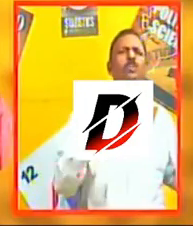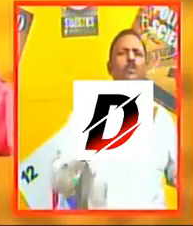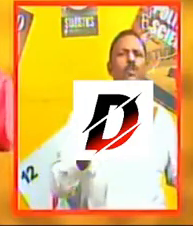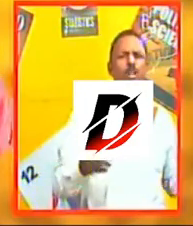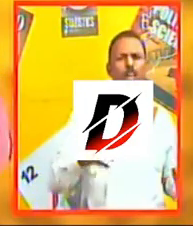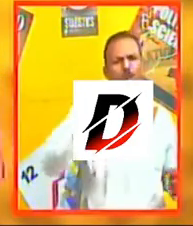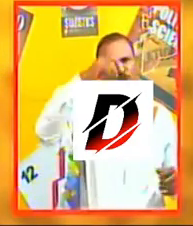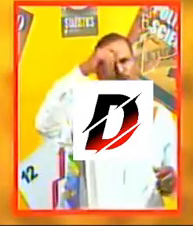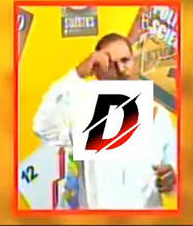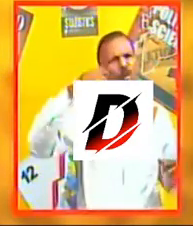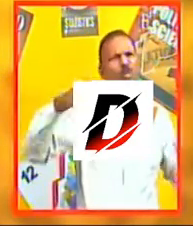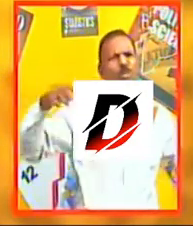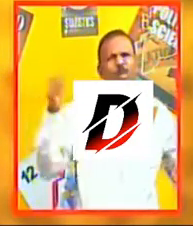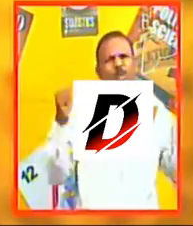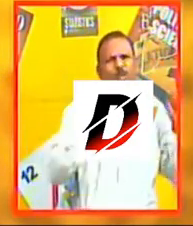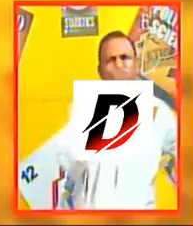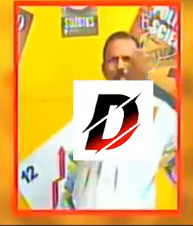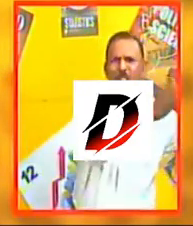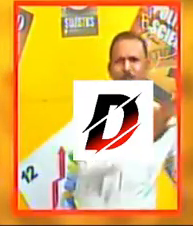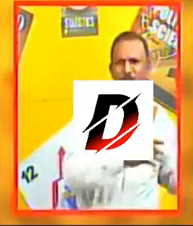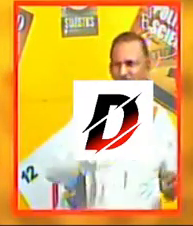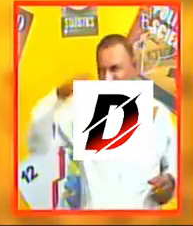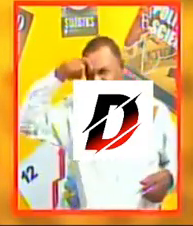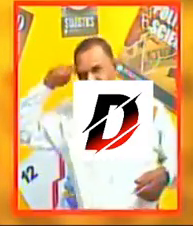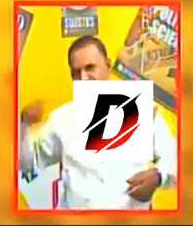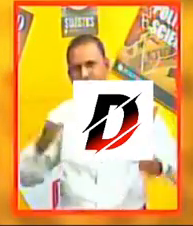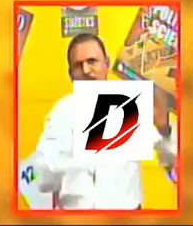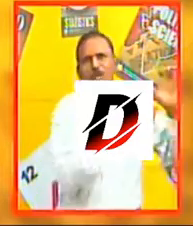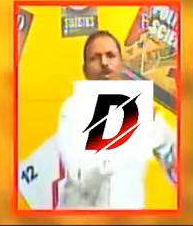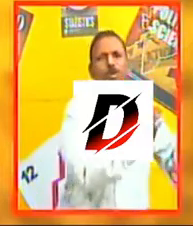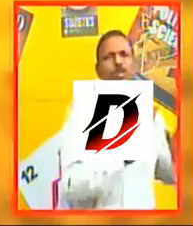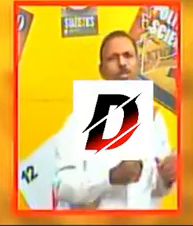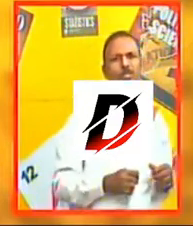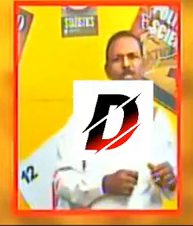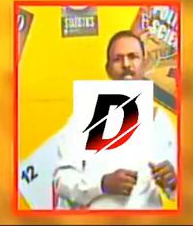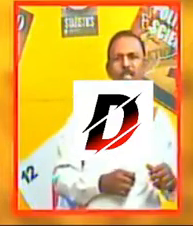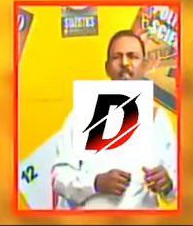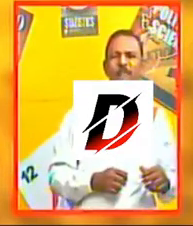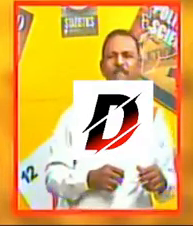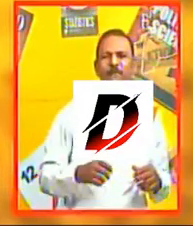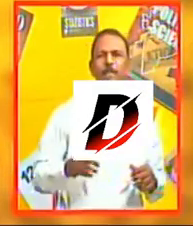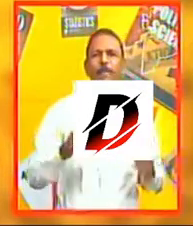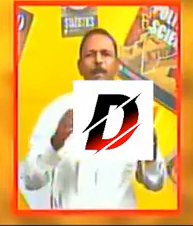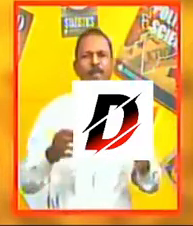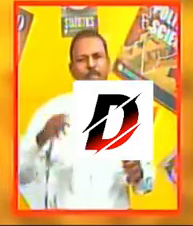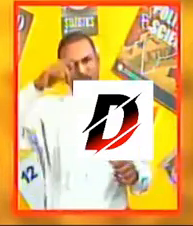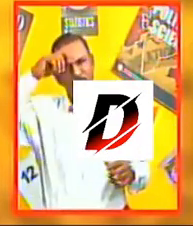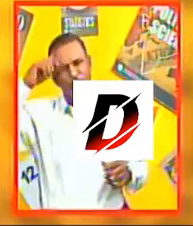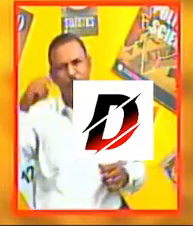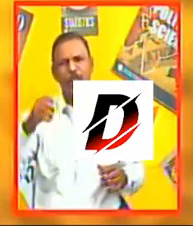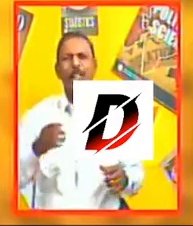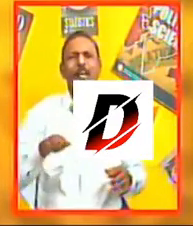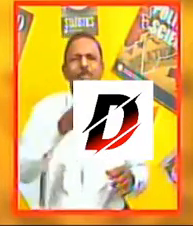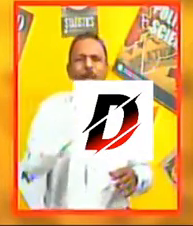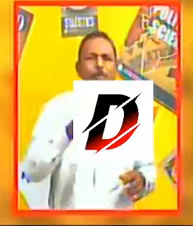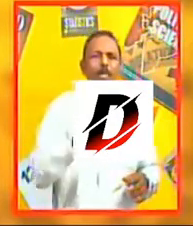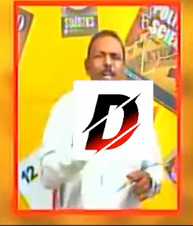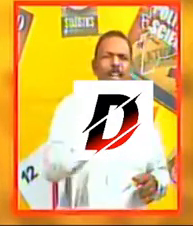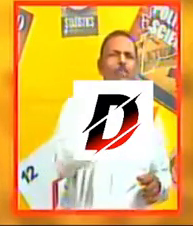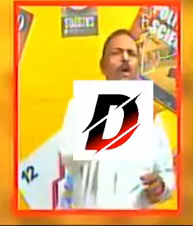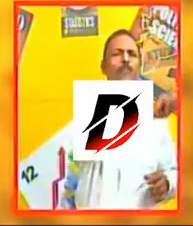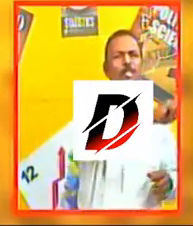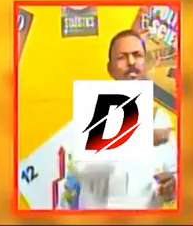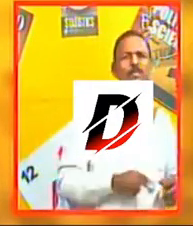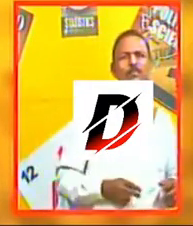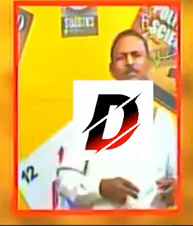கூட மாற்றமாக குளிர் அங்கு தென்படுகிறது. அப்போ நம்ம என்ன பண்ணோம், வெப்ப தட்பநிலைகள் அங்கு